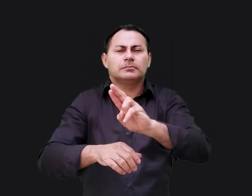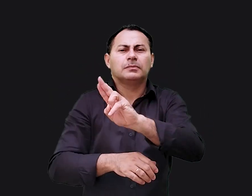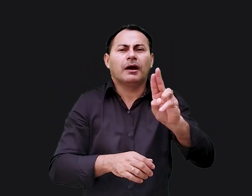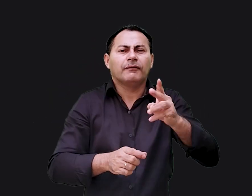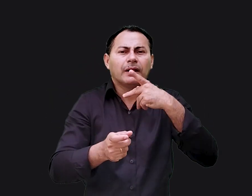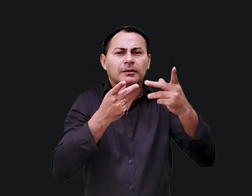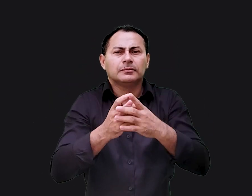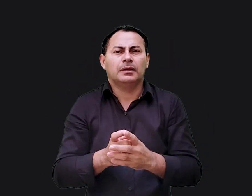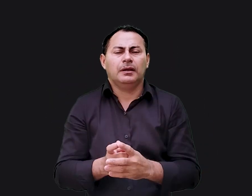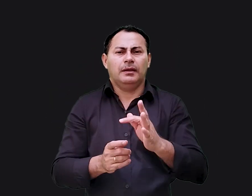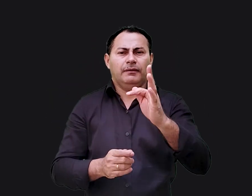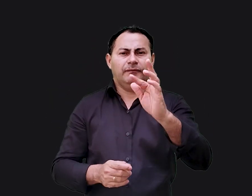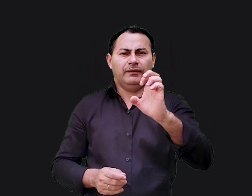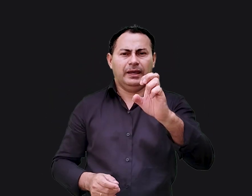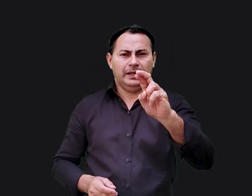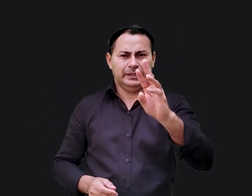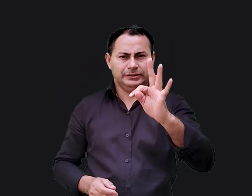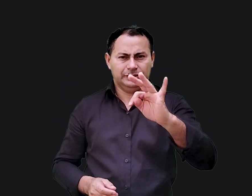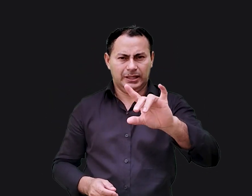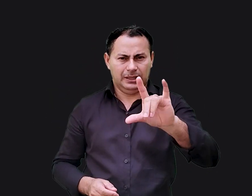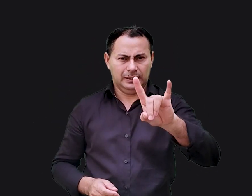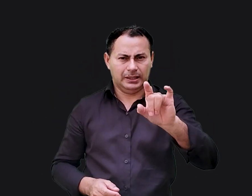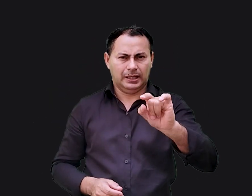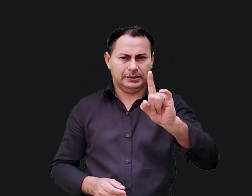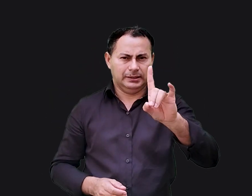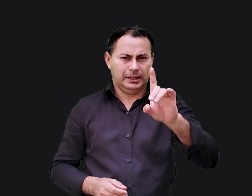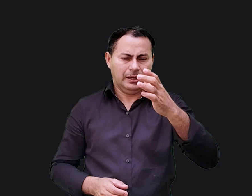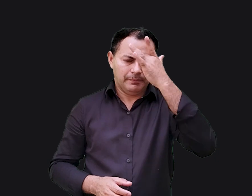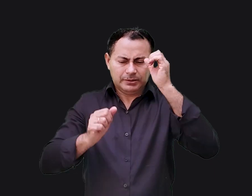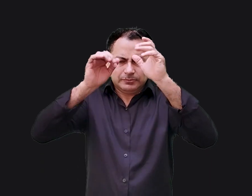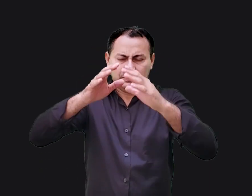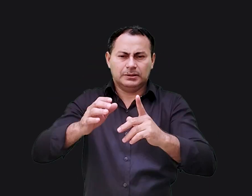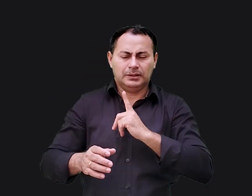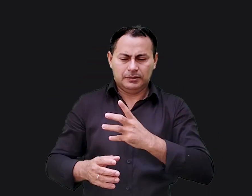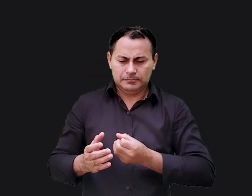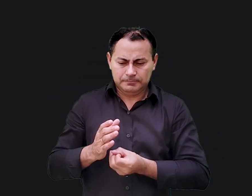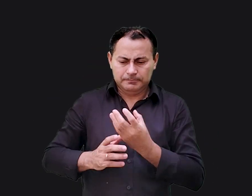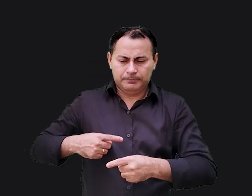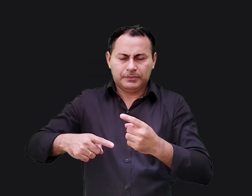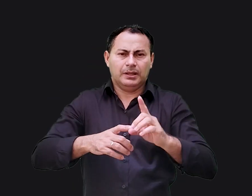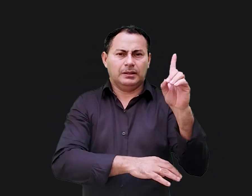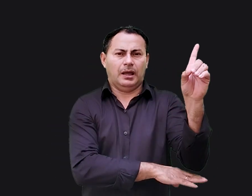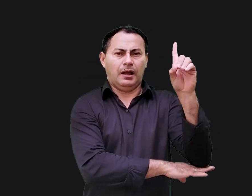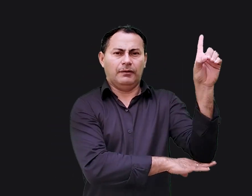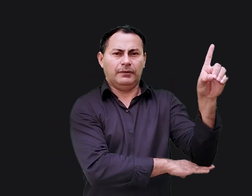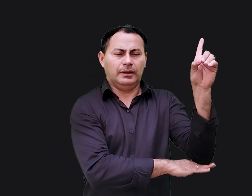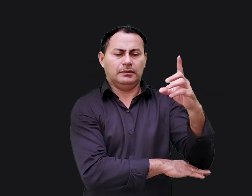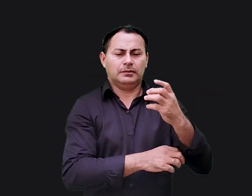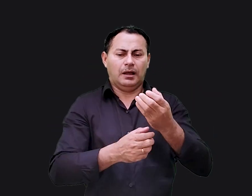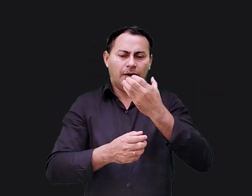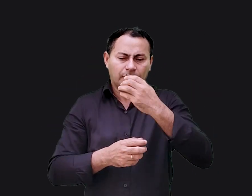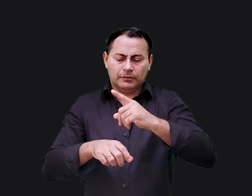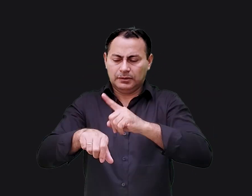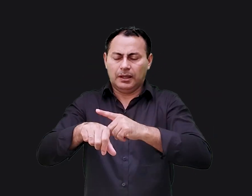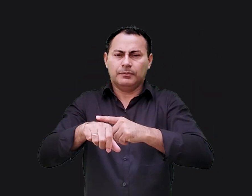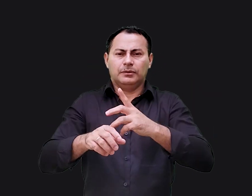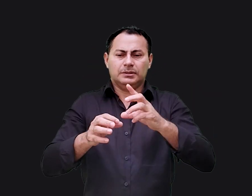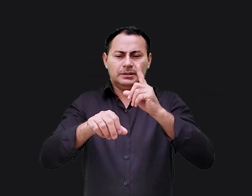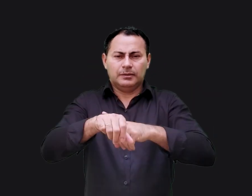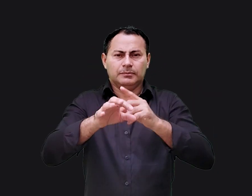ser chamada de fertilidade. O homem abençoado é frutífero. Davi disse: "Dá fruto no tempo